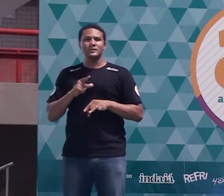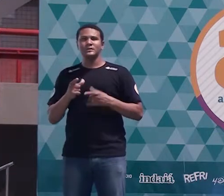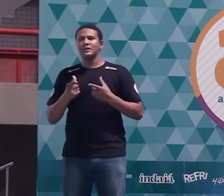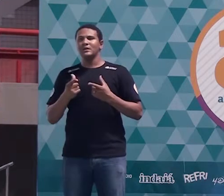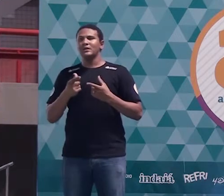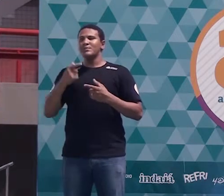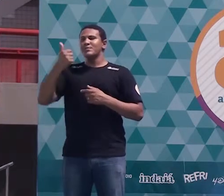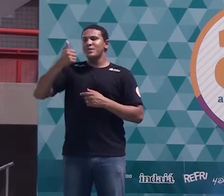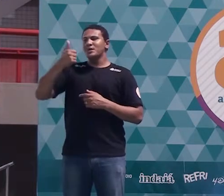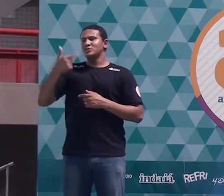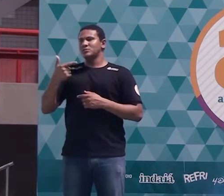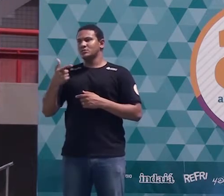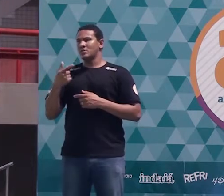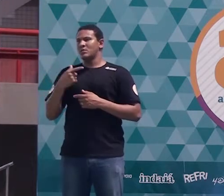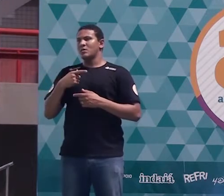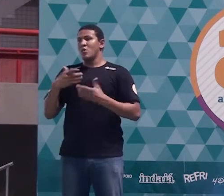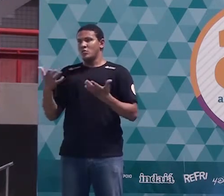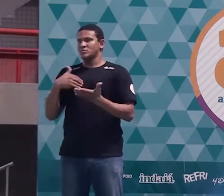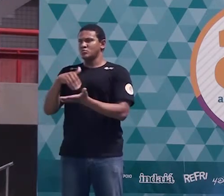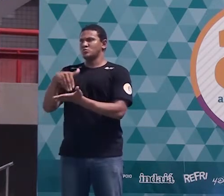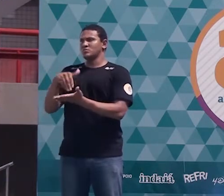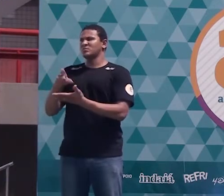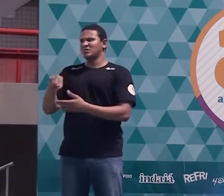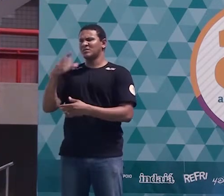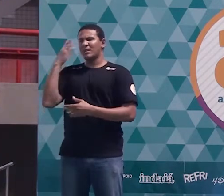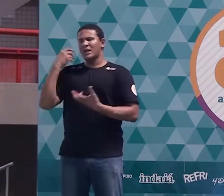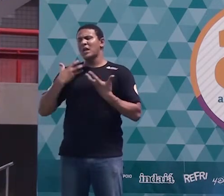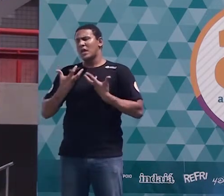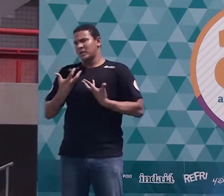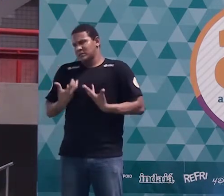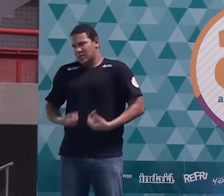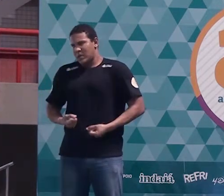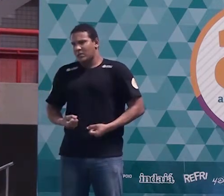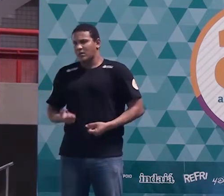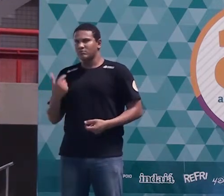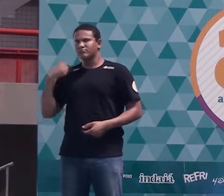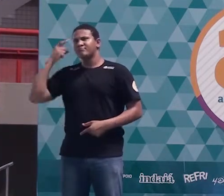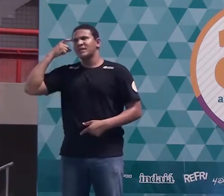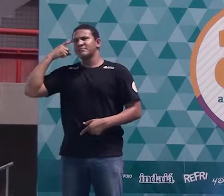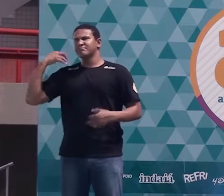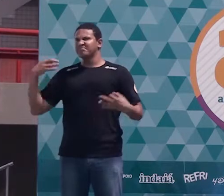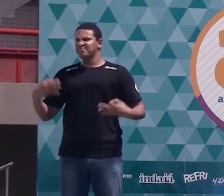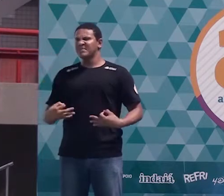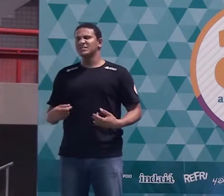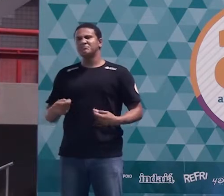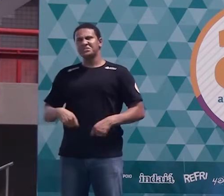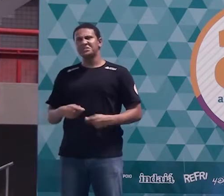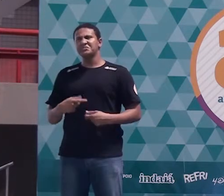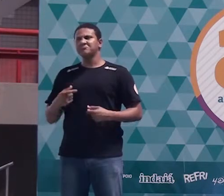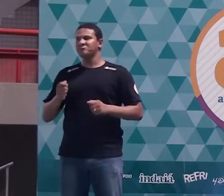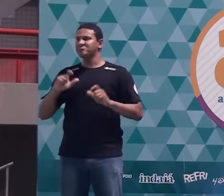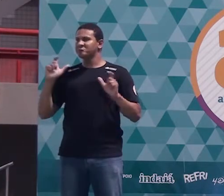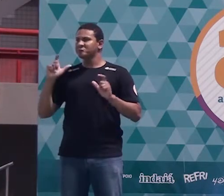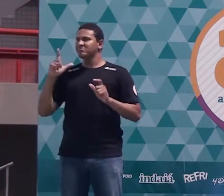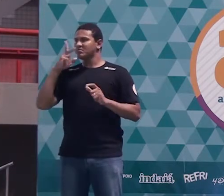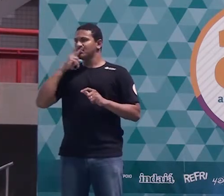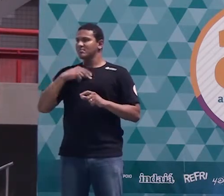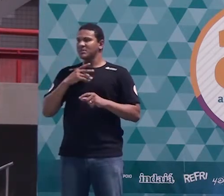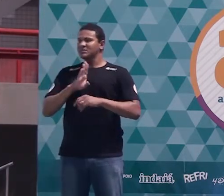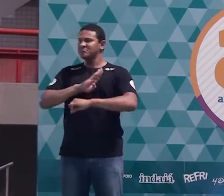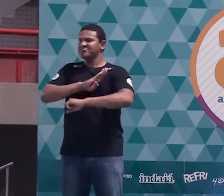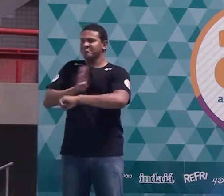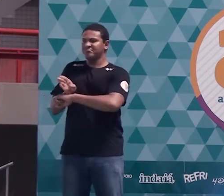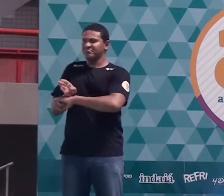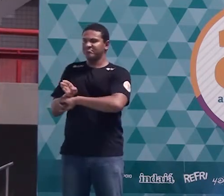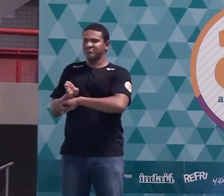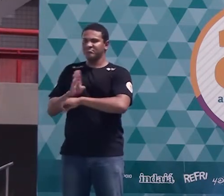era a última, e eu sabia que vocês iam estar mais cansados, eu pensei assim, tem que valer a pena. Eles têm que derrubar metade dos concorrentes só com a